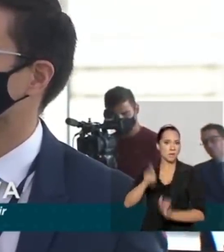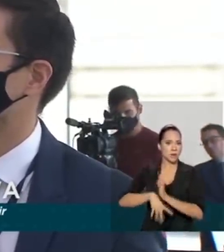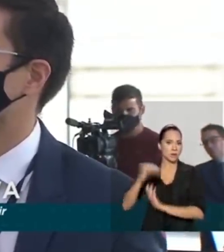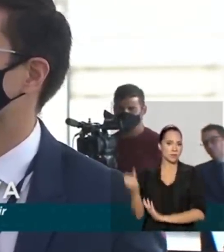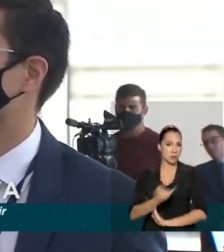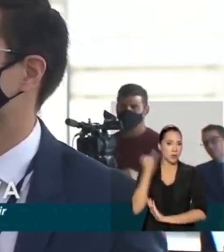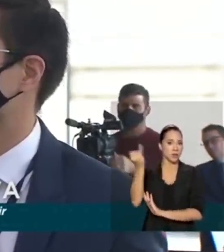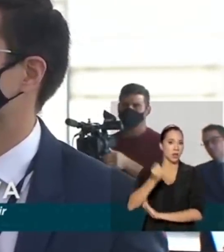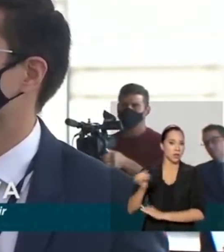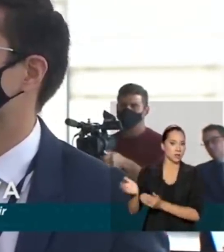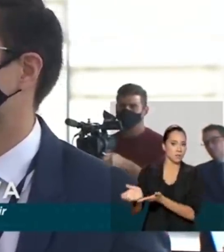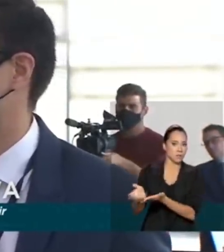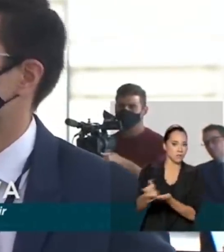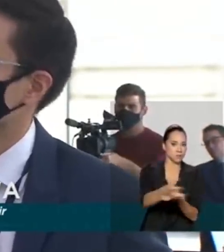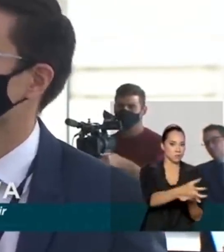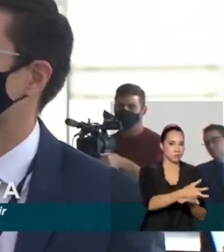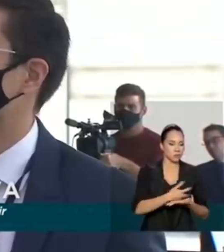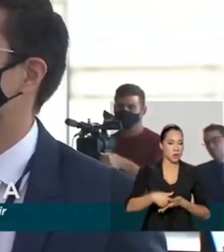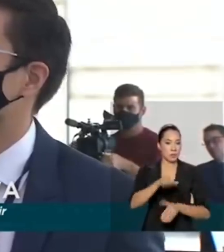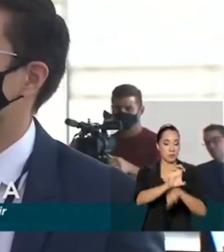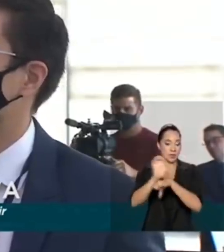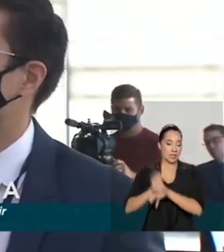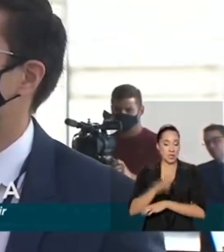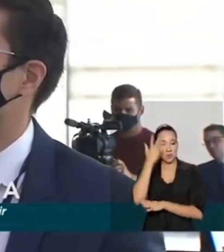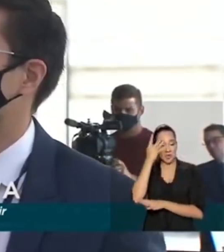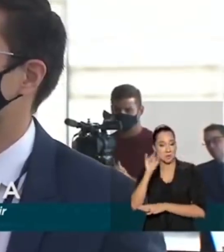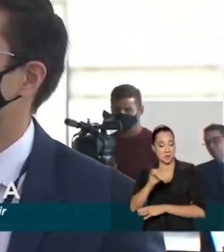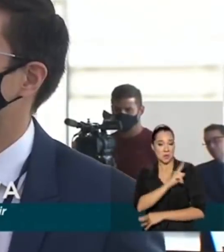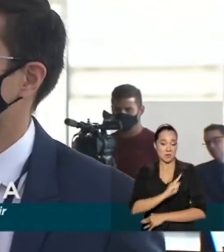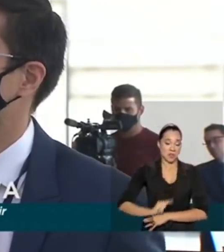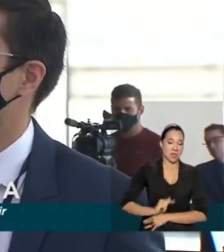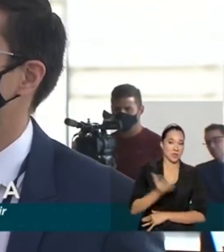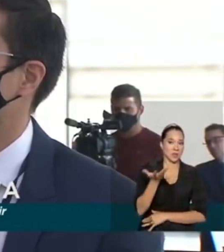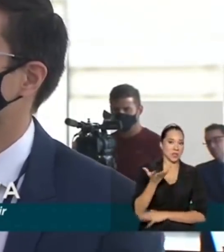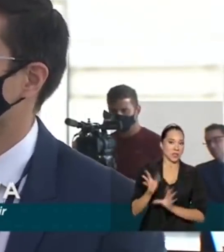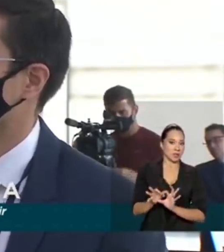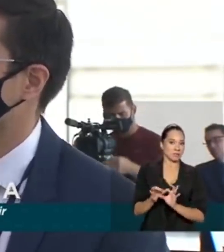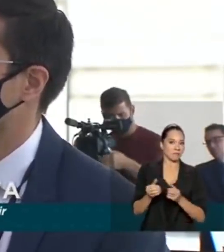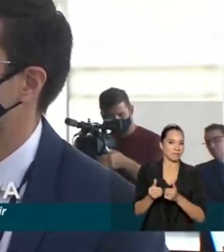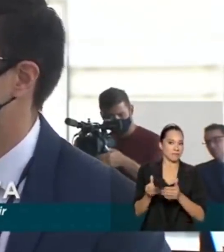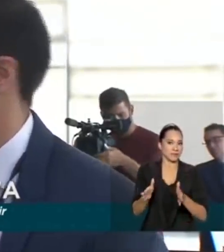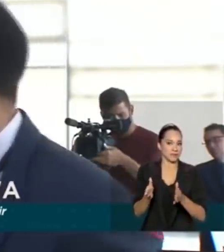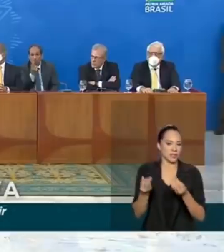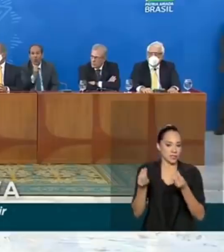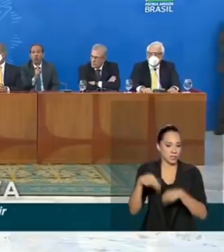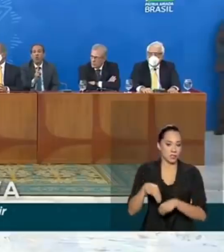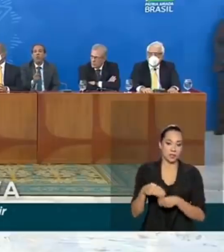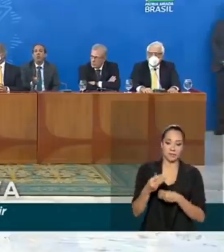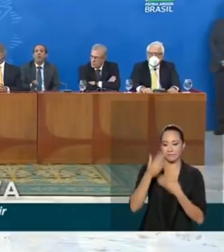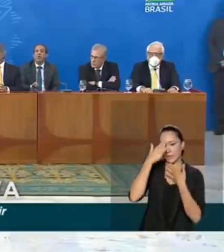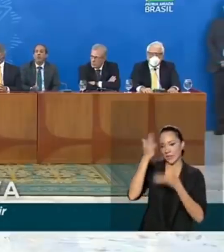arrecadação dos estados e não se sabe se os governadores gostariam de abrir mão dessa receita. Obrigado.